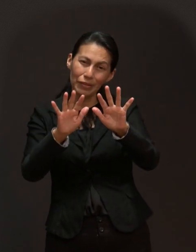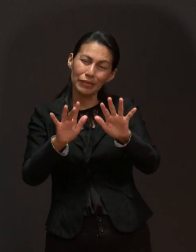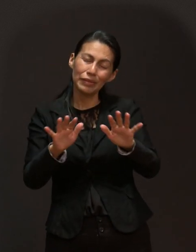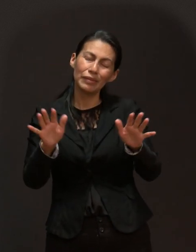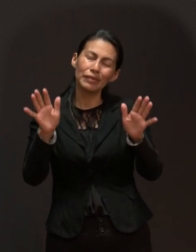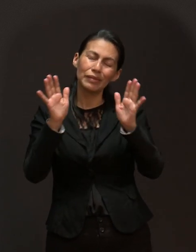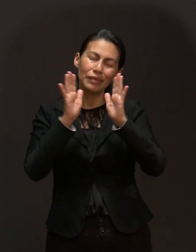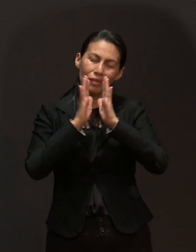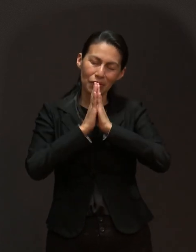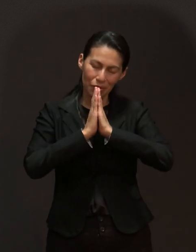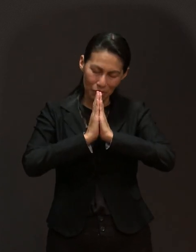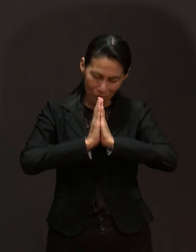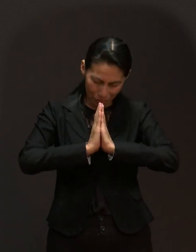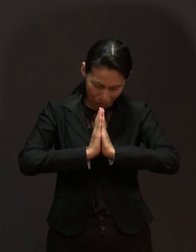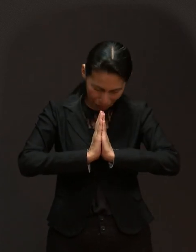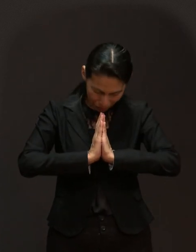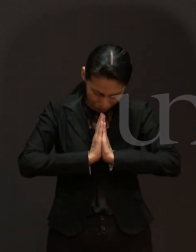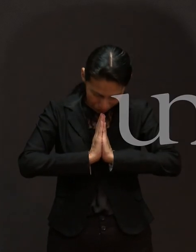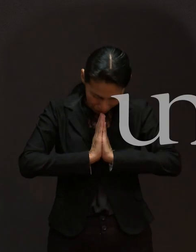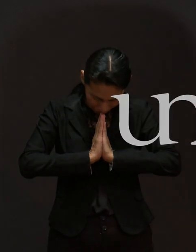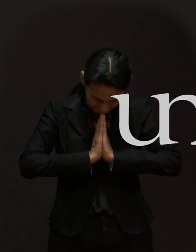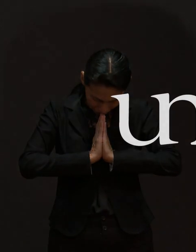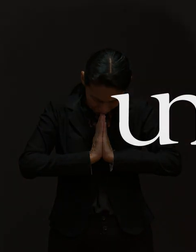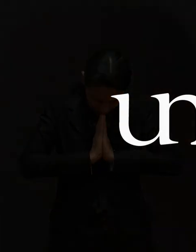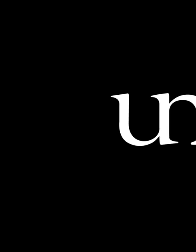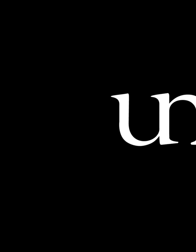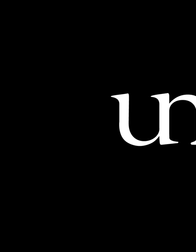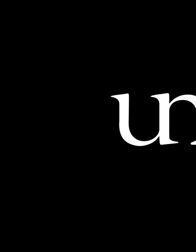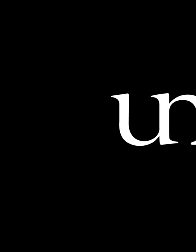ti Paz Amén